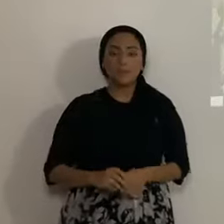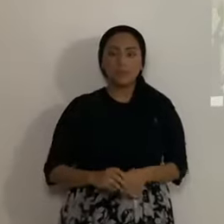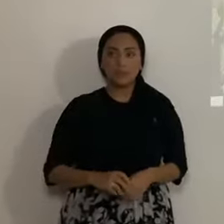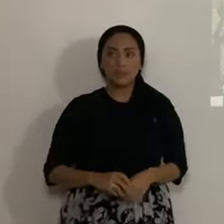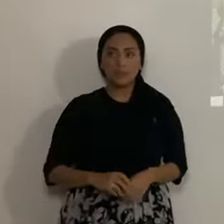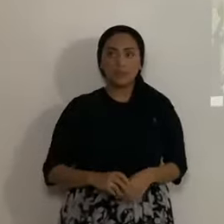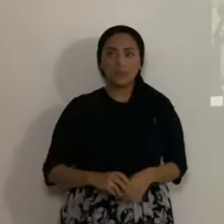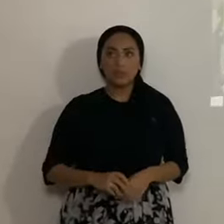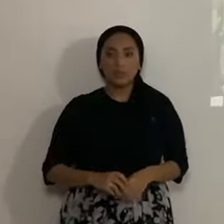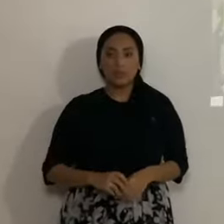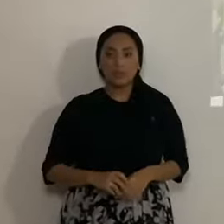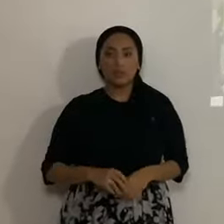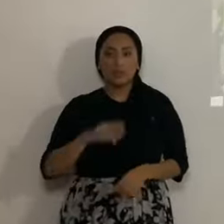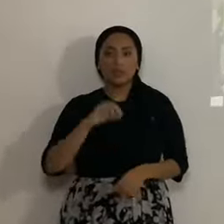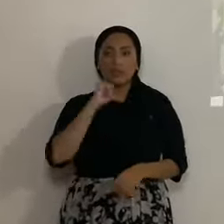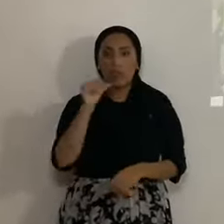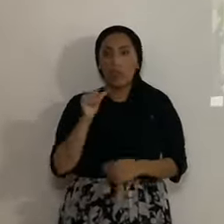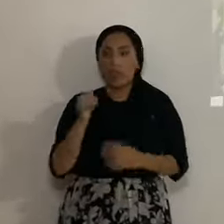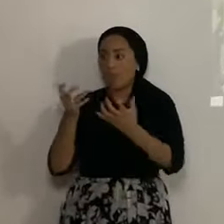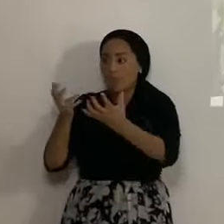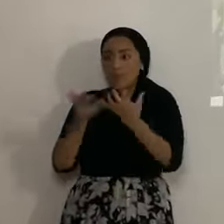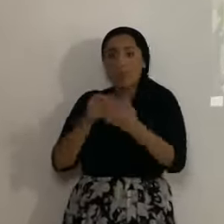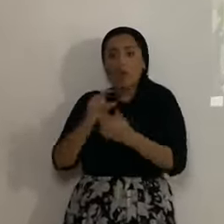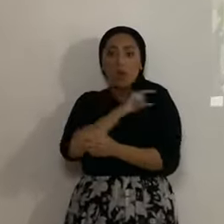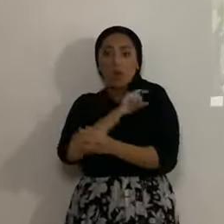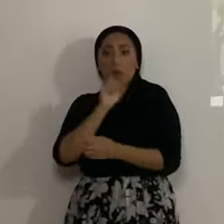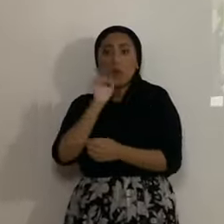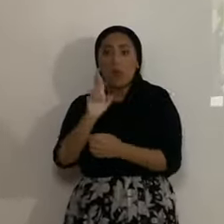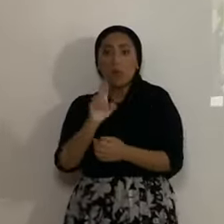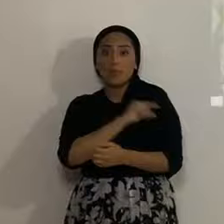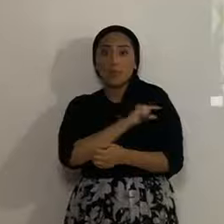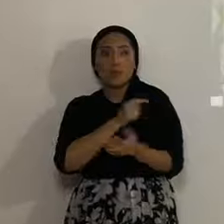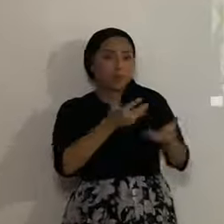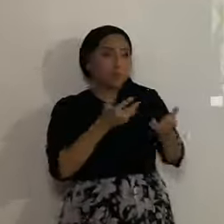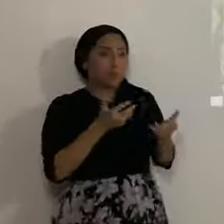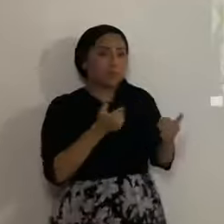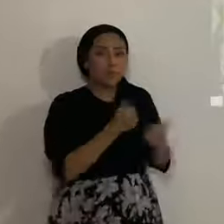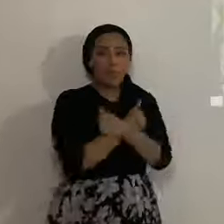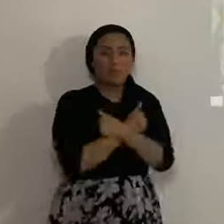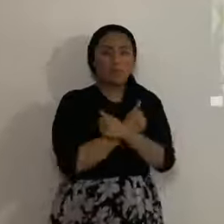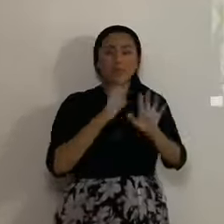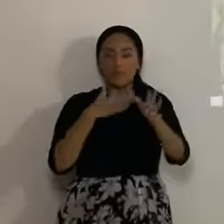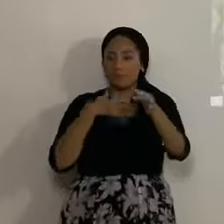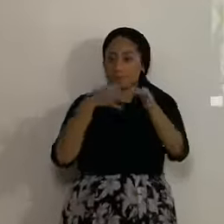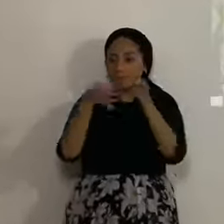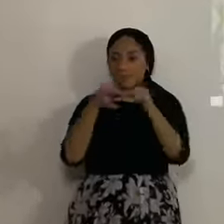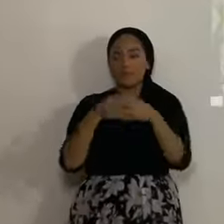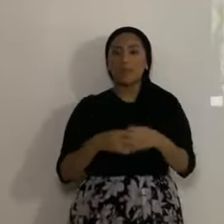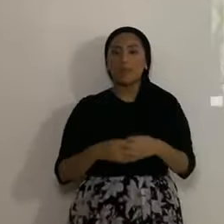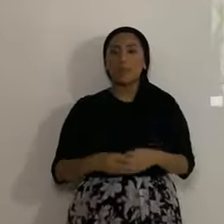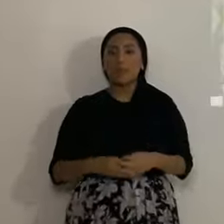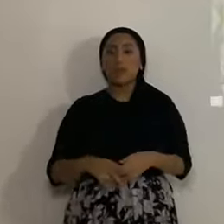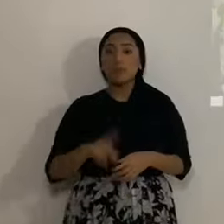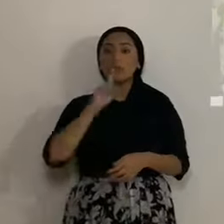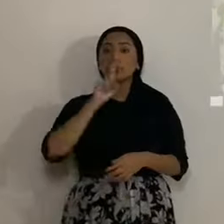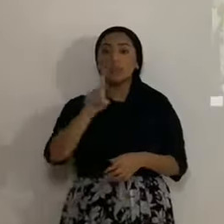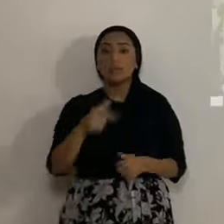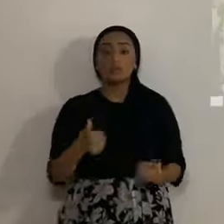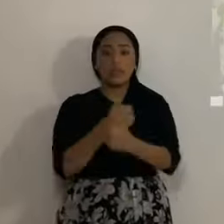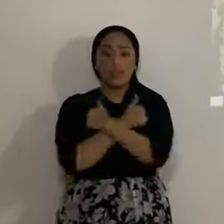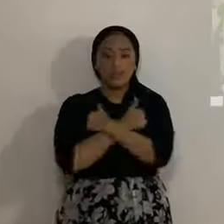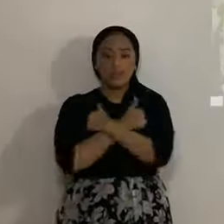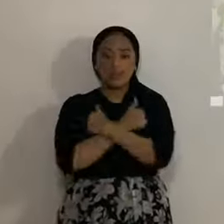no se ve atraído por la culpabilidad, ni la culpabilidad por el amor. Explico esto. El verdadero amor,